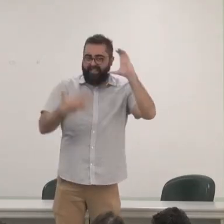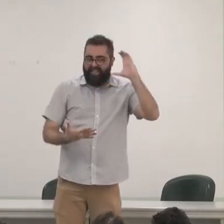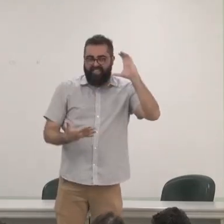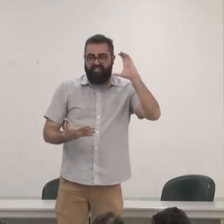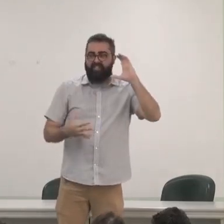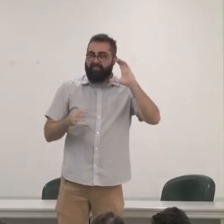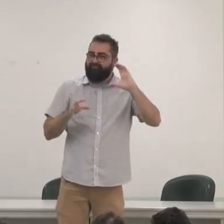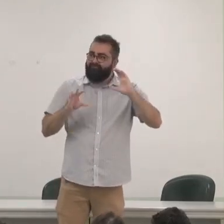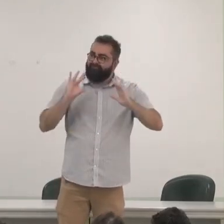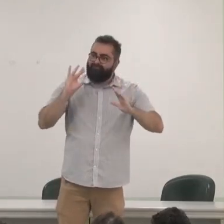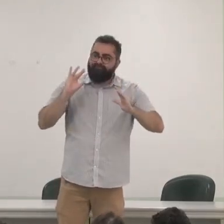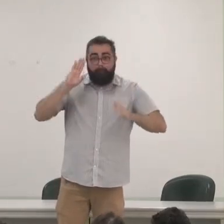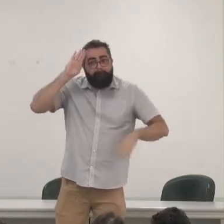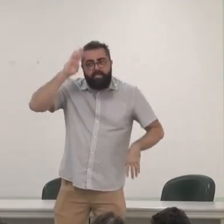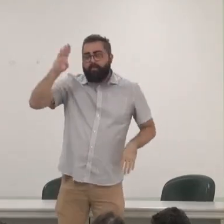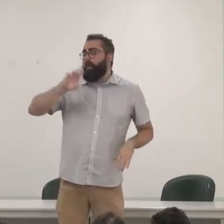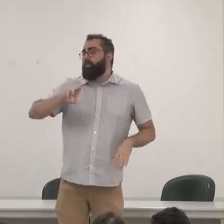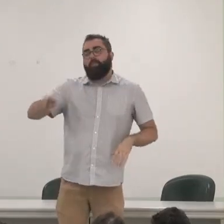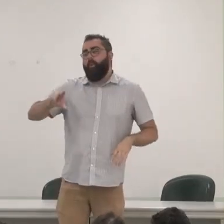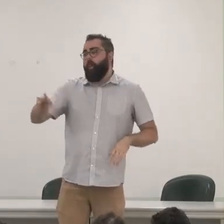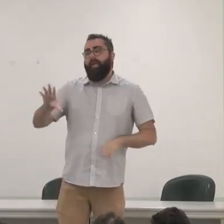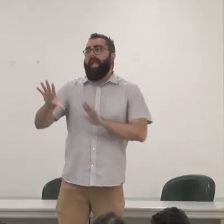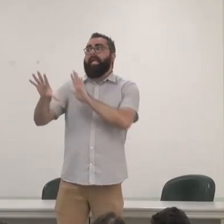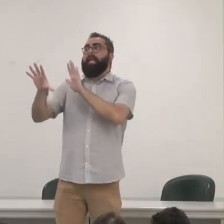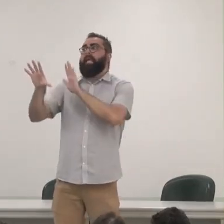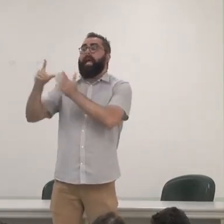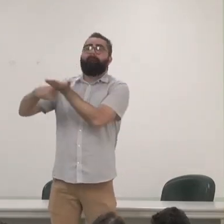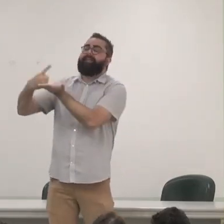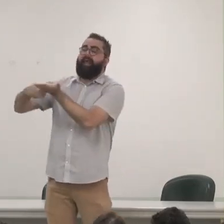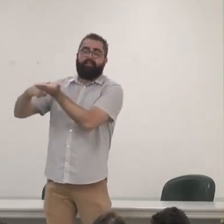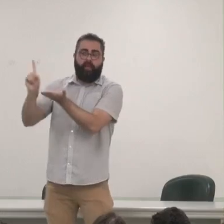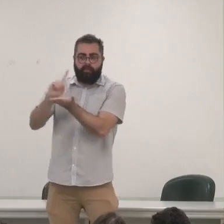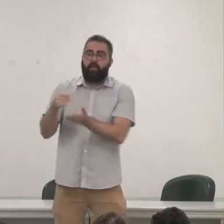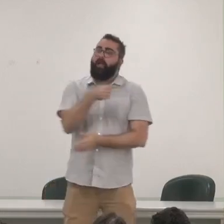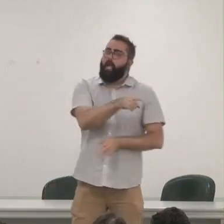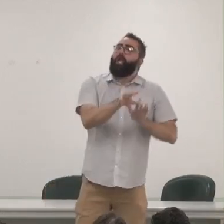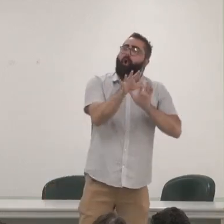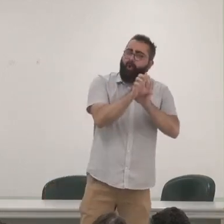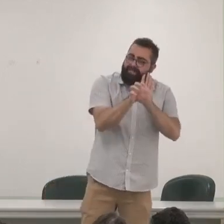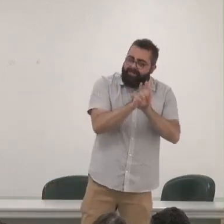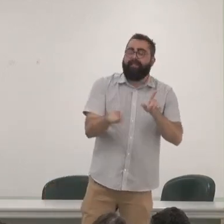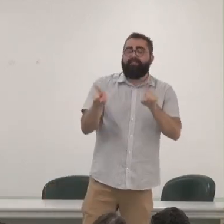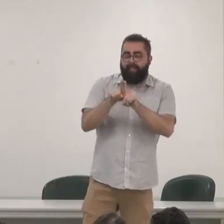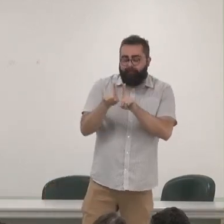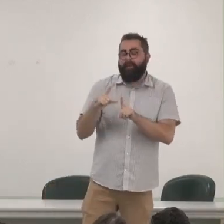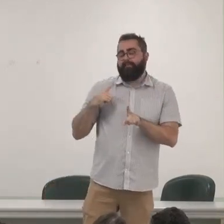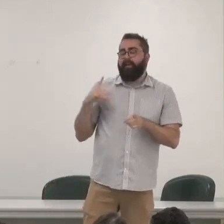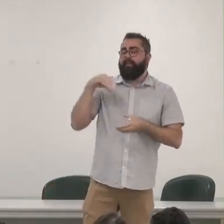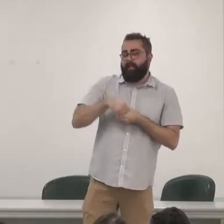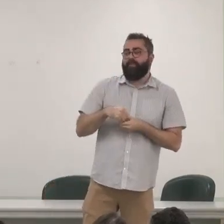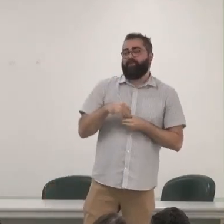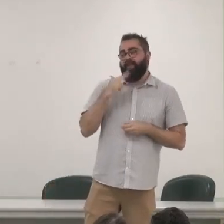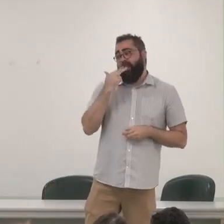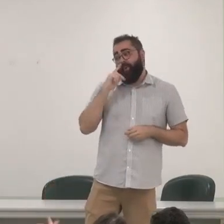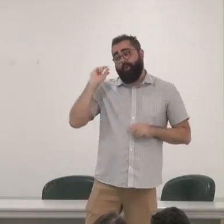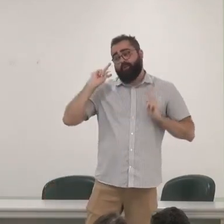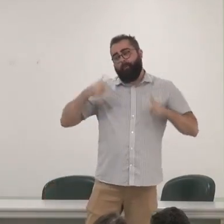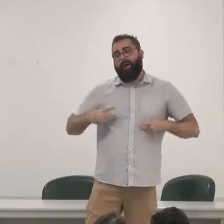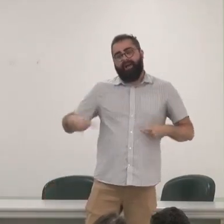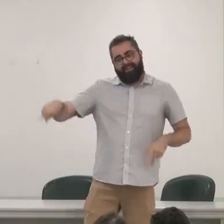Mas essa é uma definição sobre as características da língua humana, lembrando em consideração